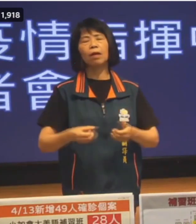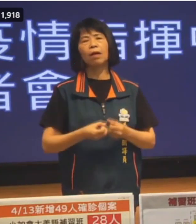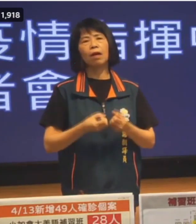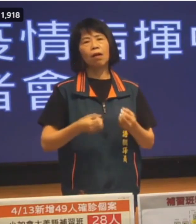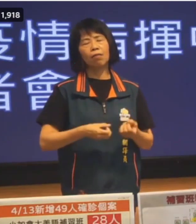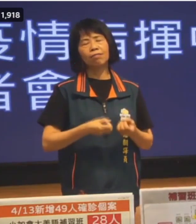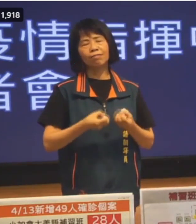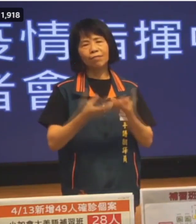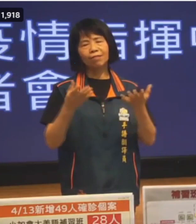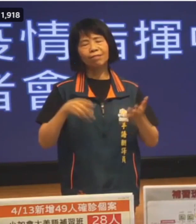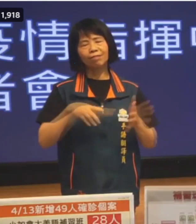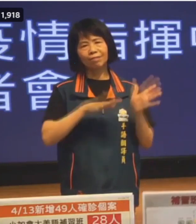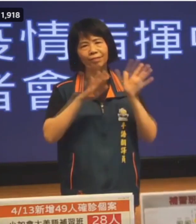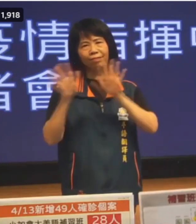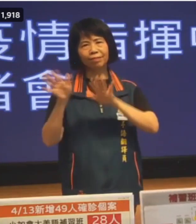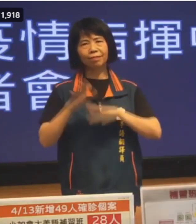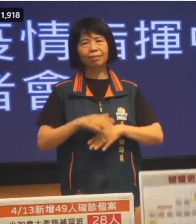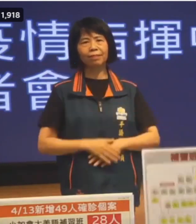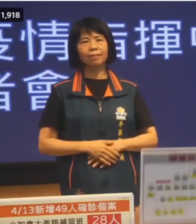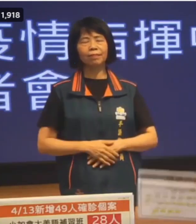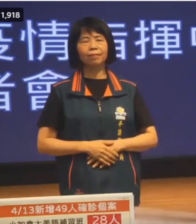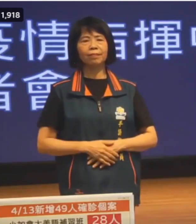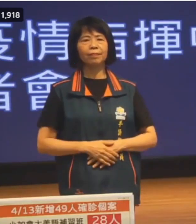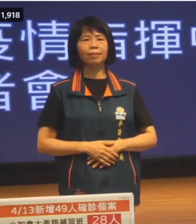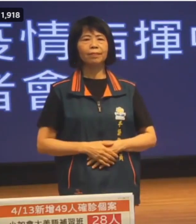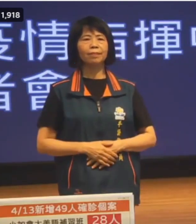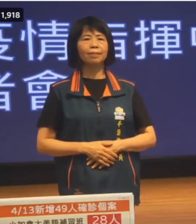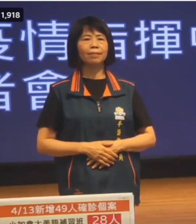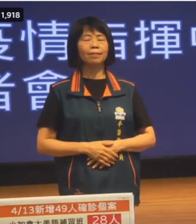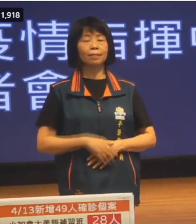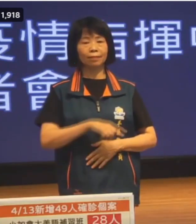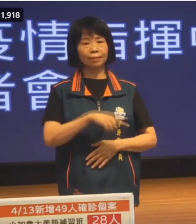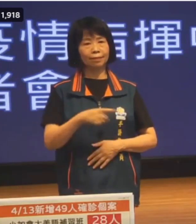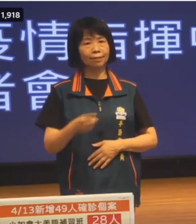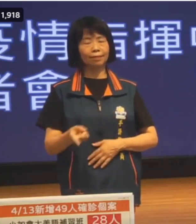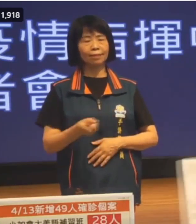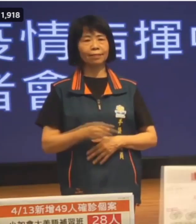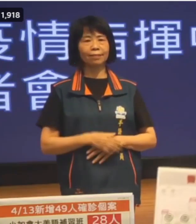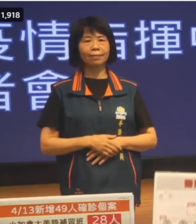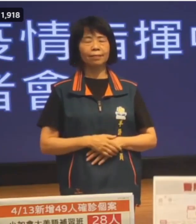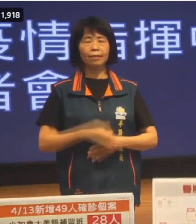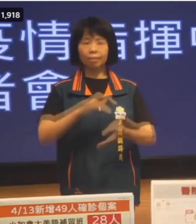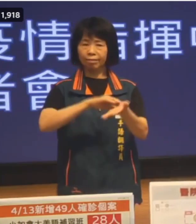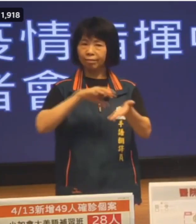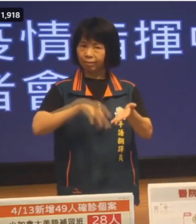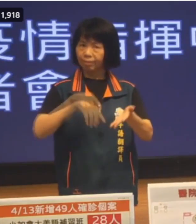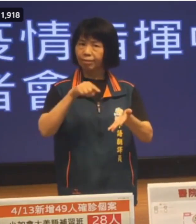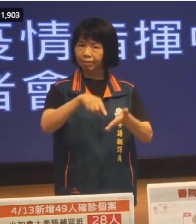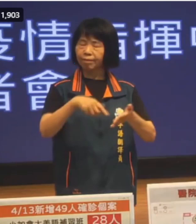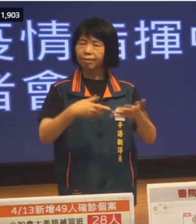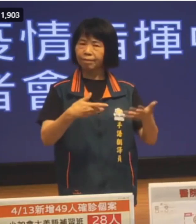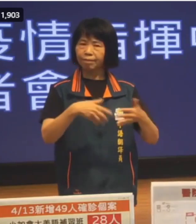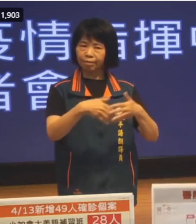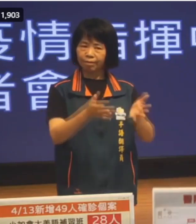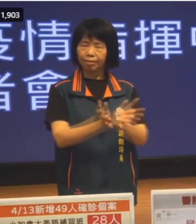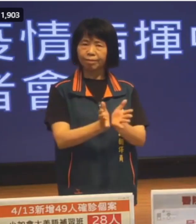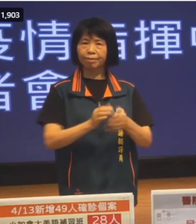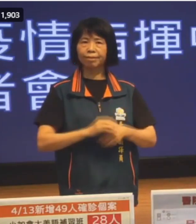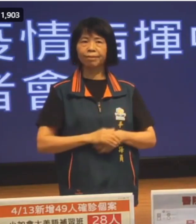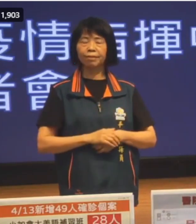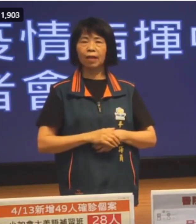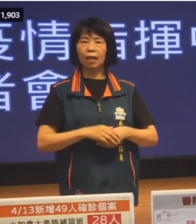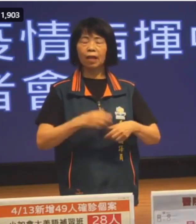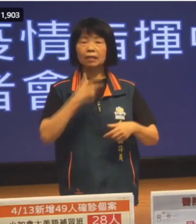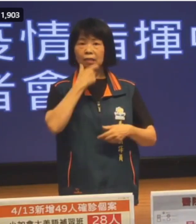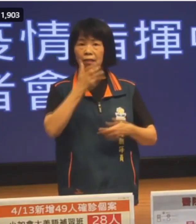况是如此那这里接下来我们谈一下所谓的医院那我想这